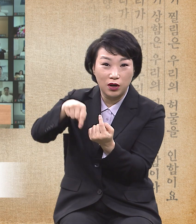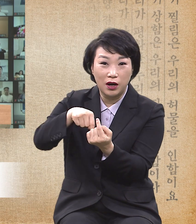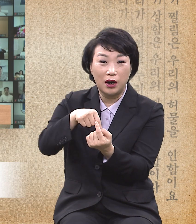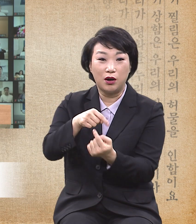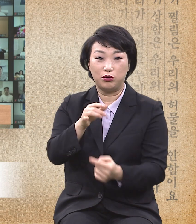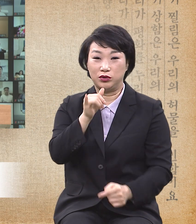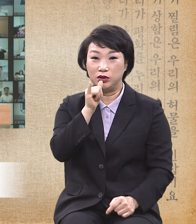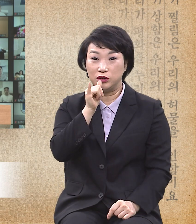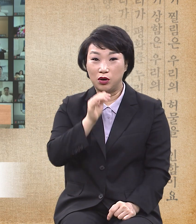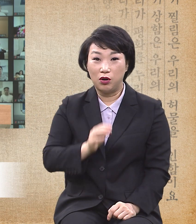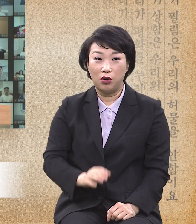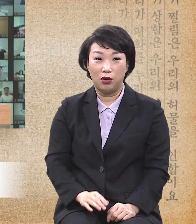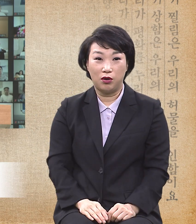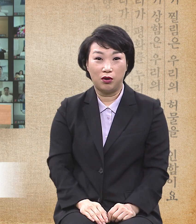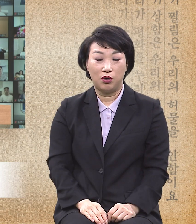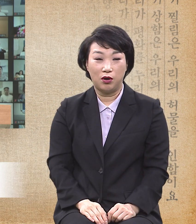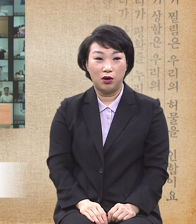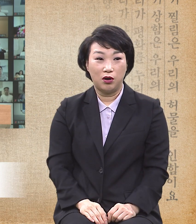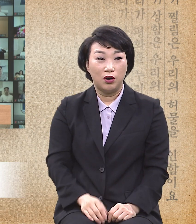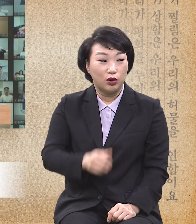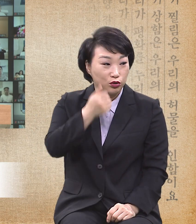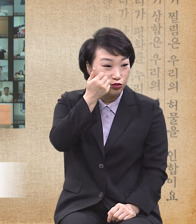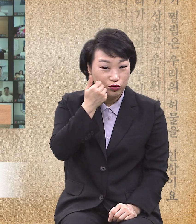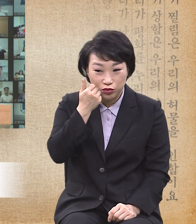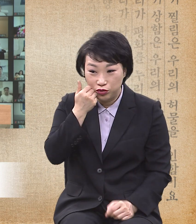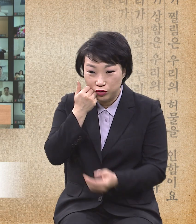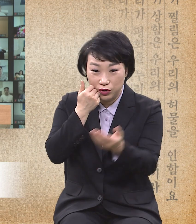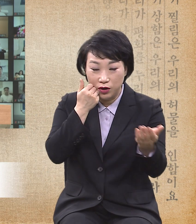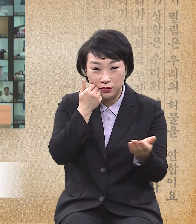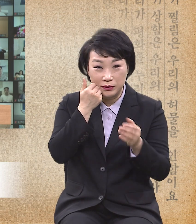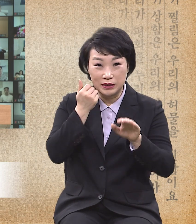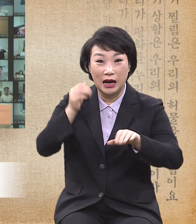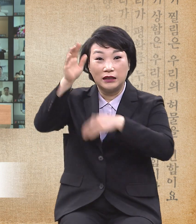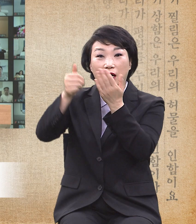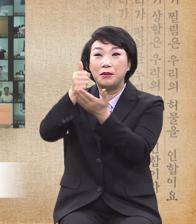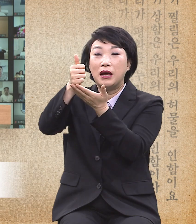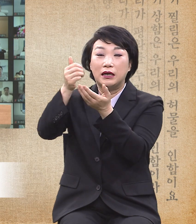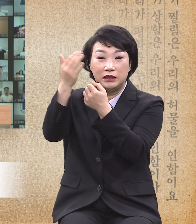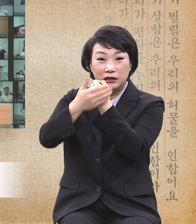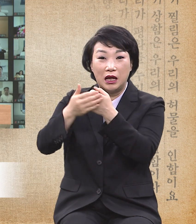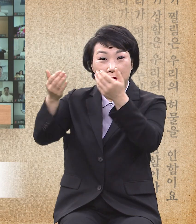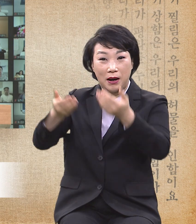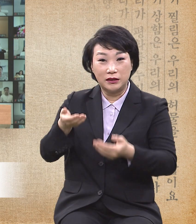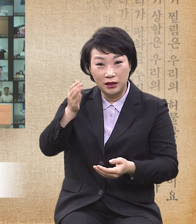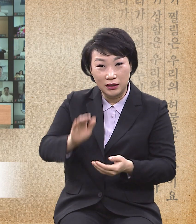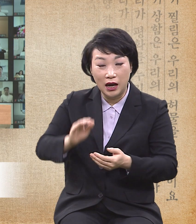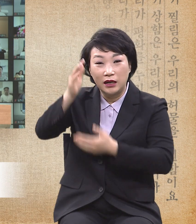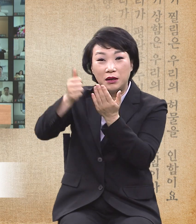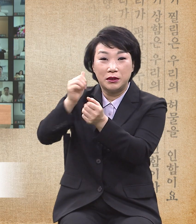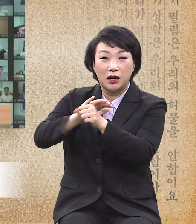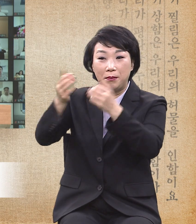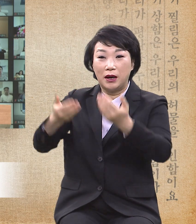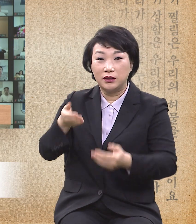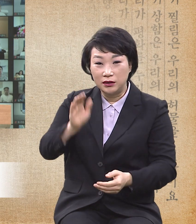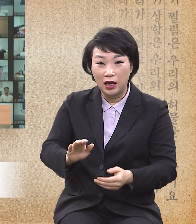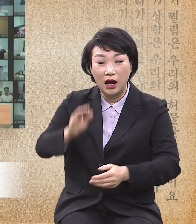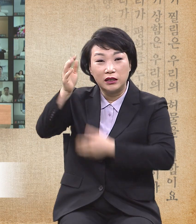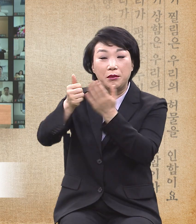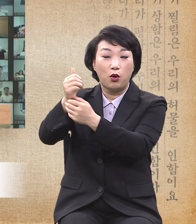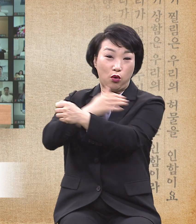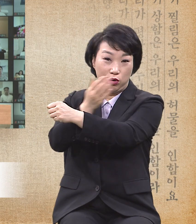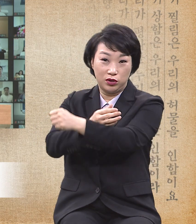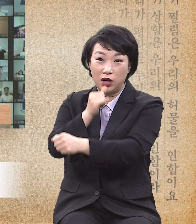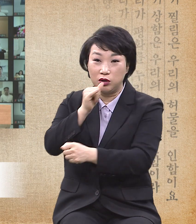가시는데 누가 감히 그의 은혜 앞에 사랑 앞에 권세